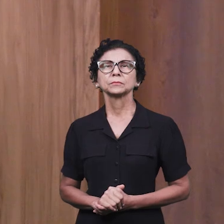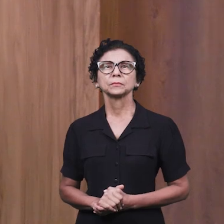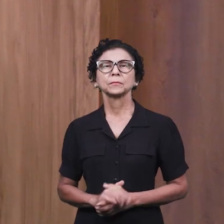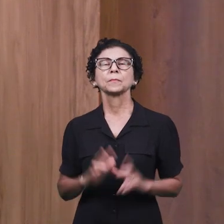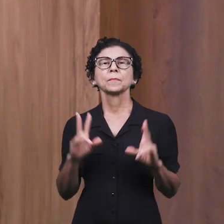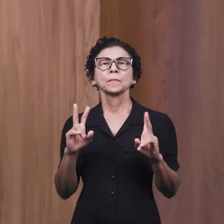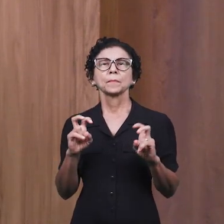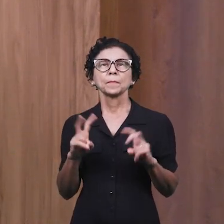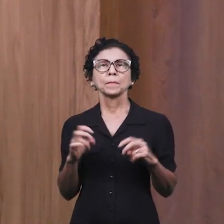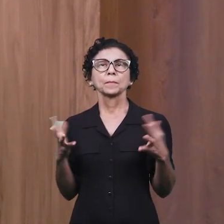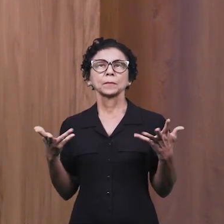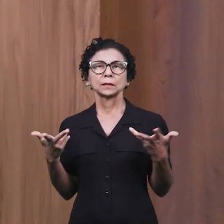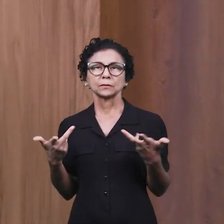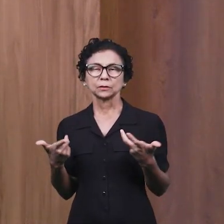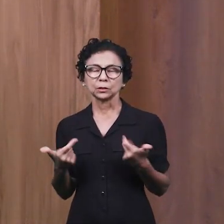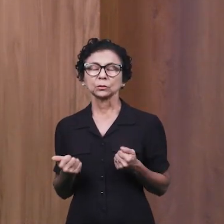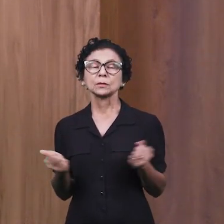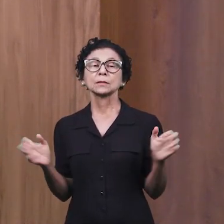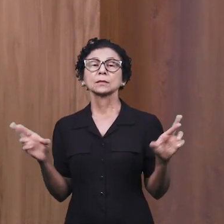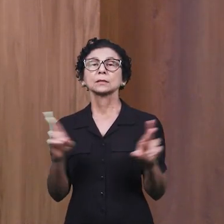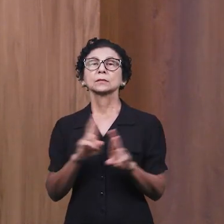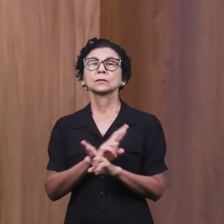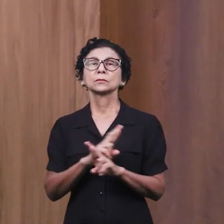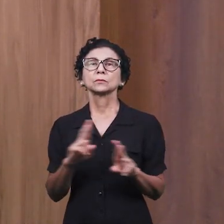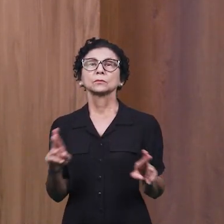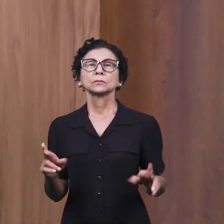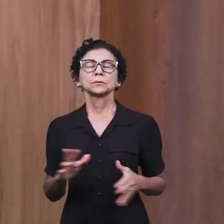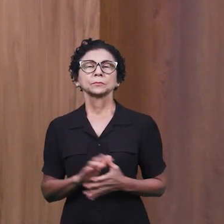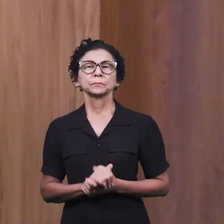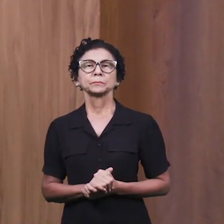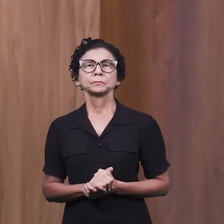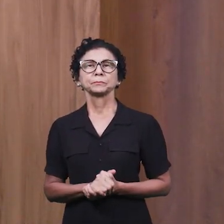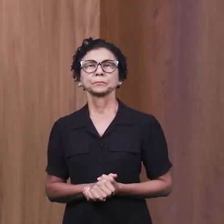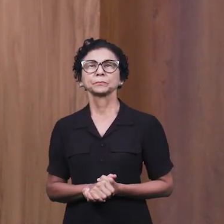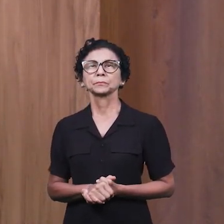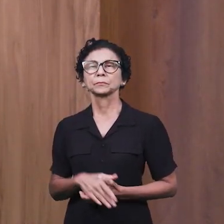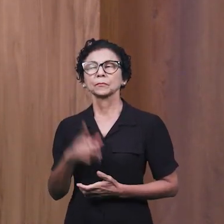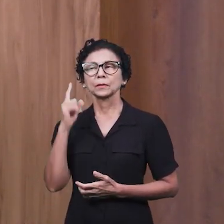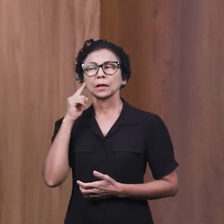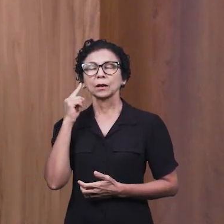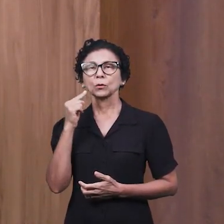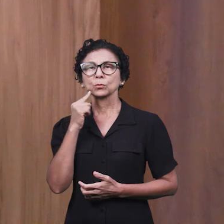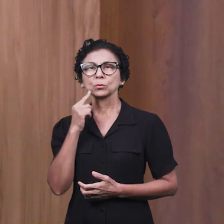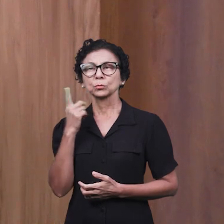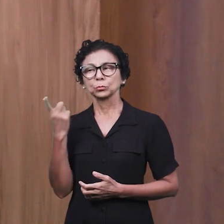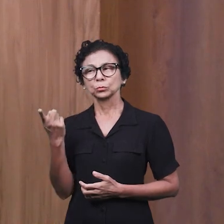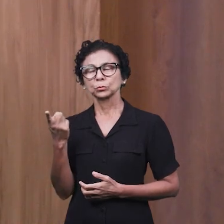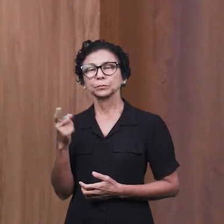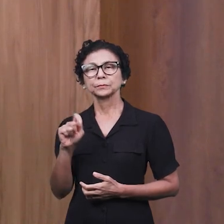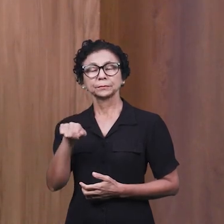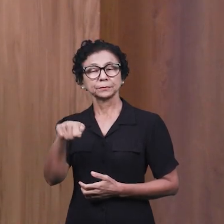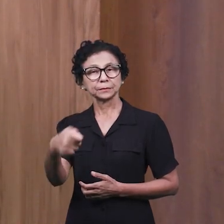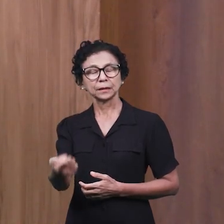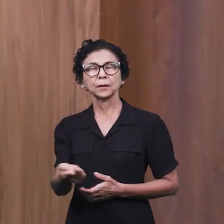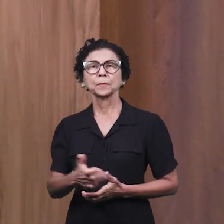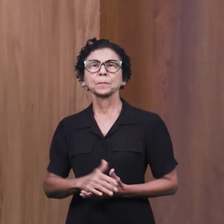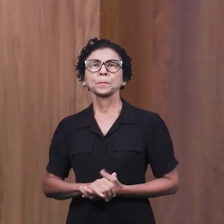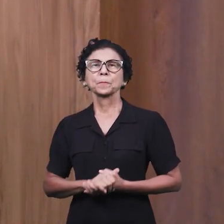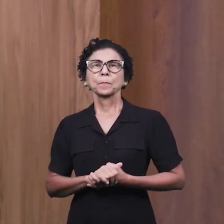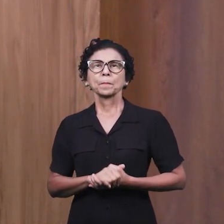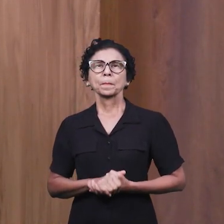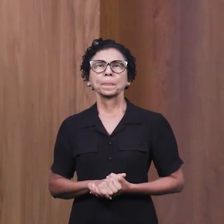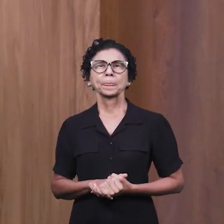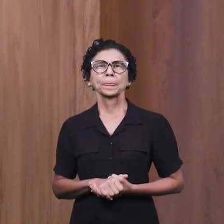que foi trago hoje, bem relacionado aos surdos, ó. Lembram o sinal de surdo? Esse é o sinal